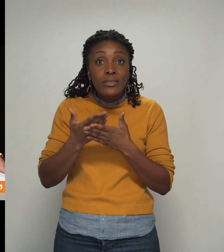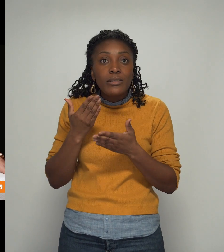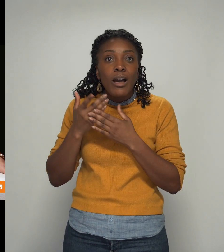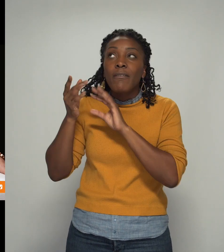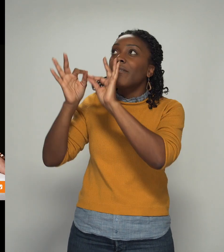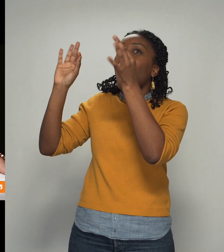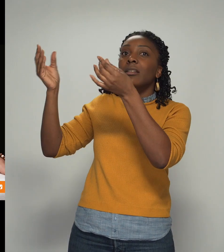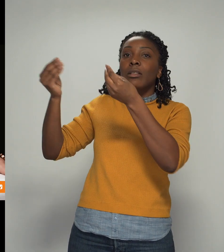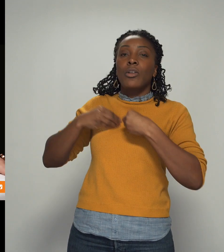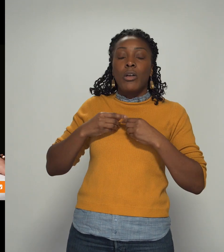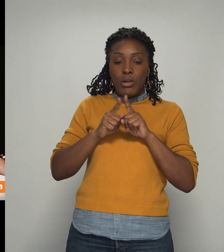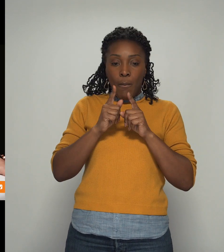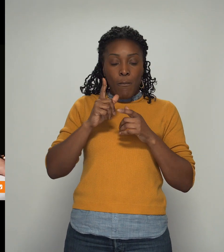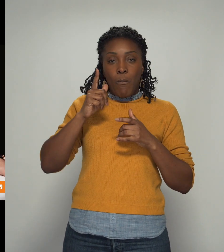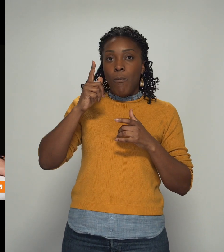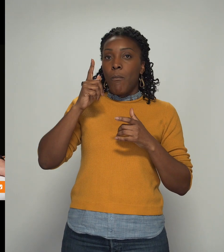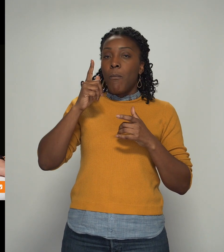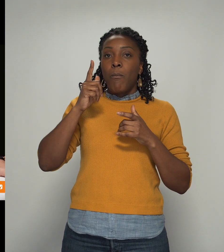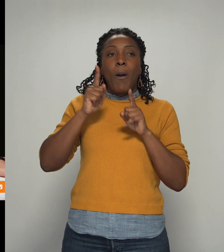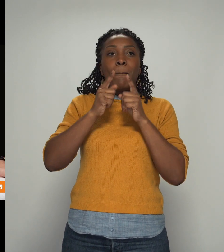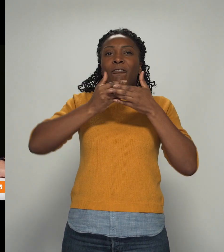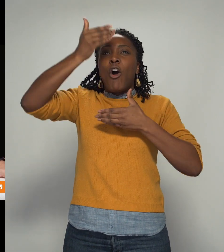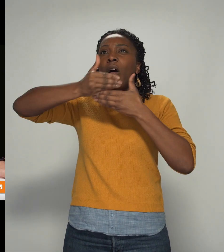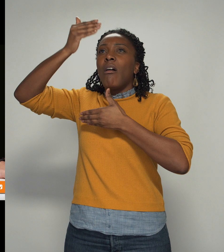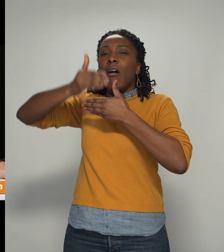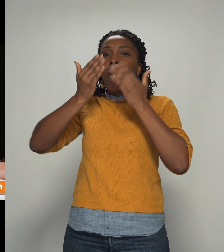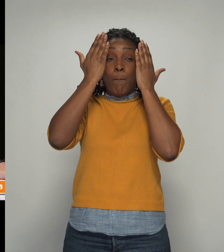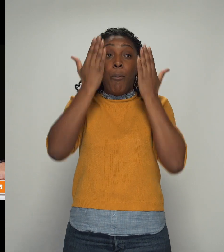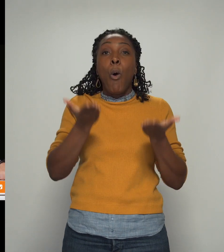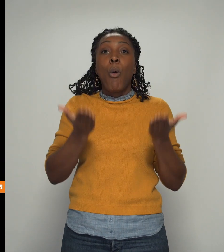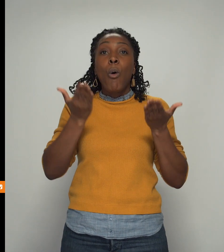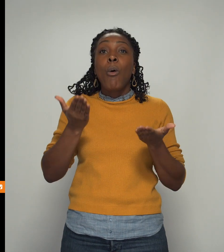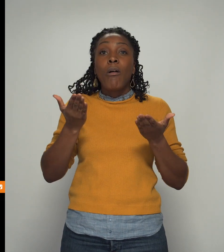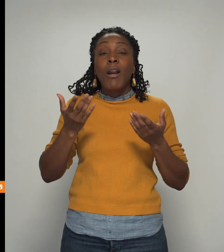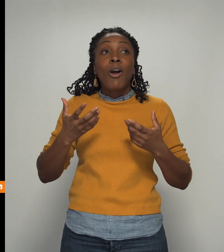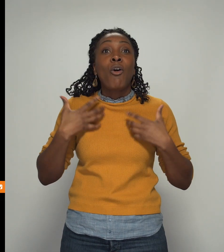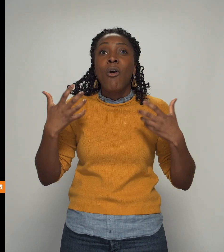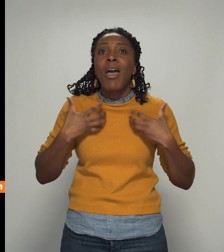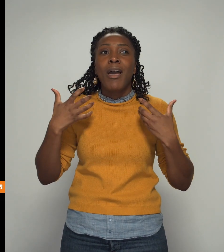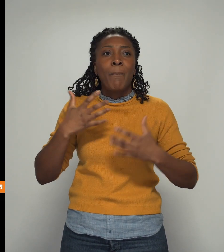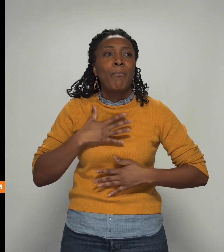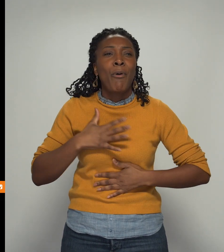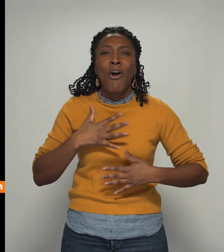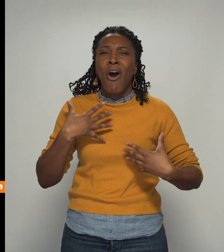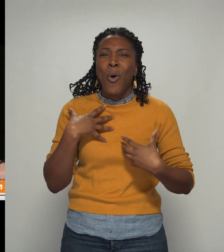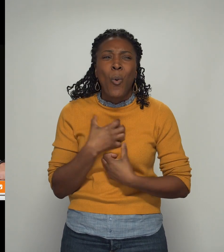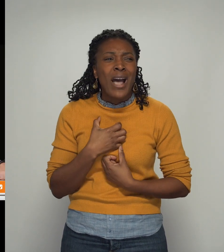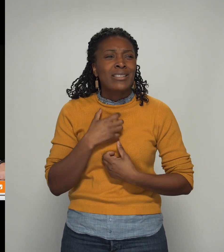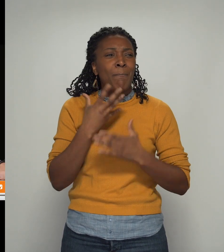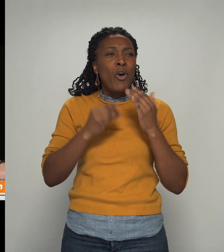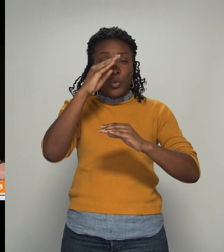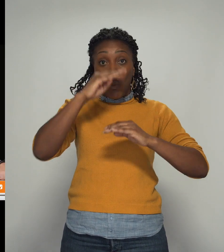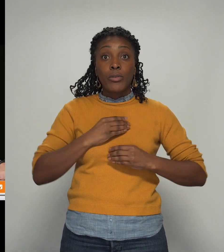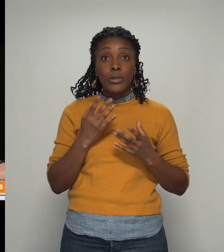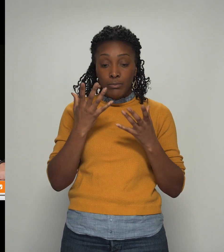ma vie. À la seconde même où j'ai entendu je t'aime, la barrière de colère, de peur, d'anxiété, de manque de